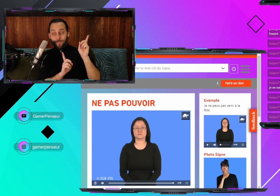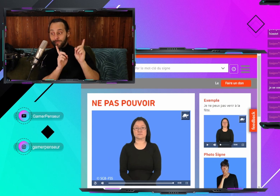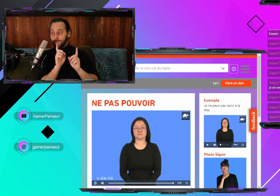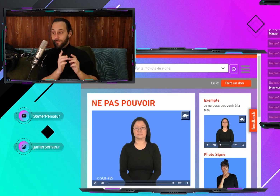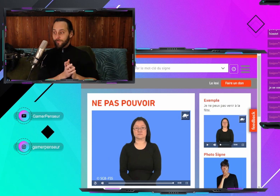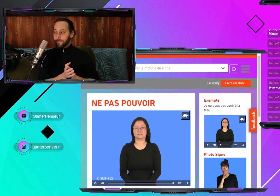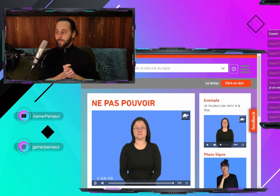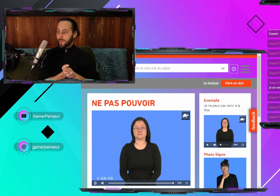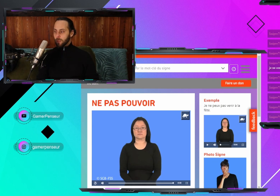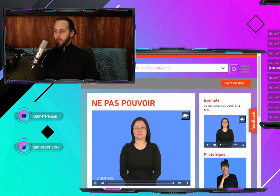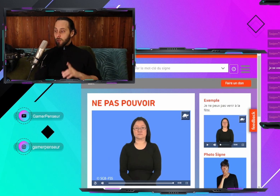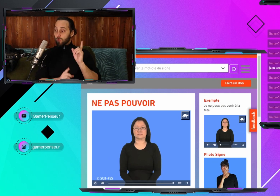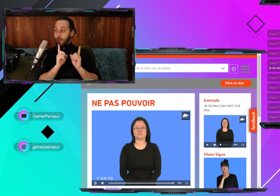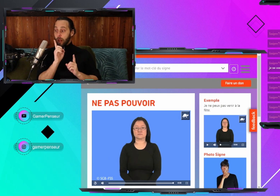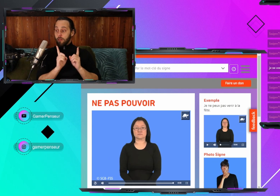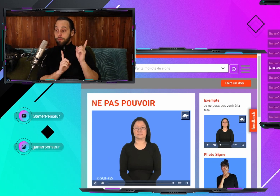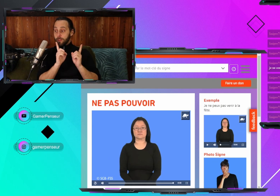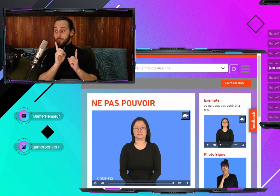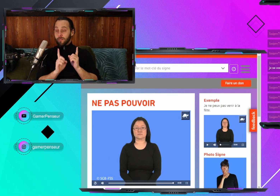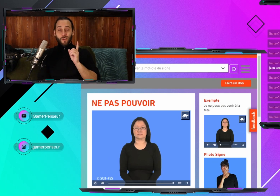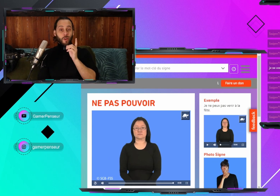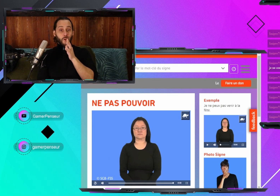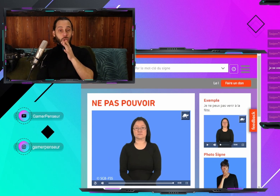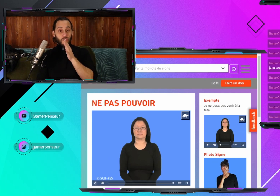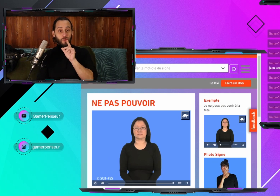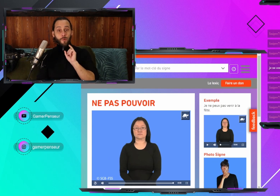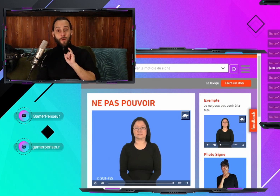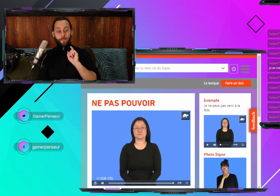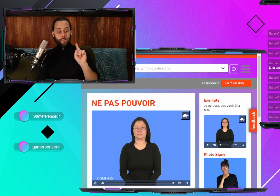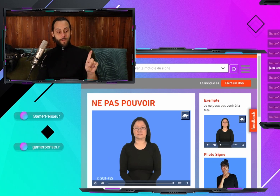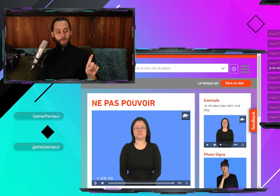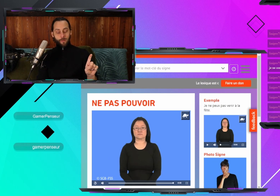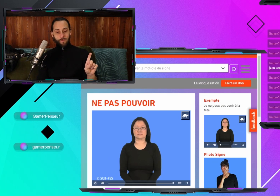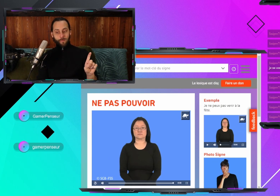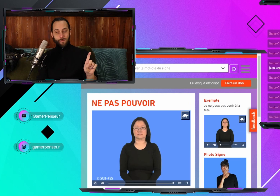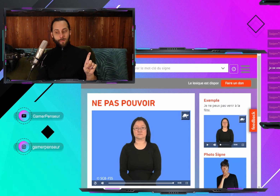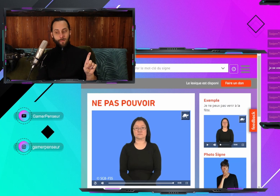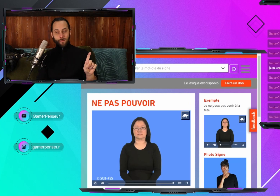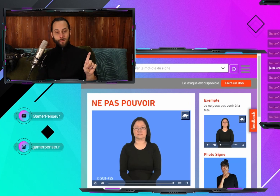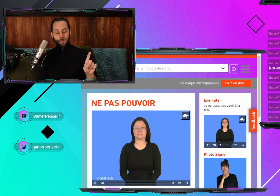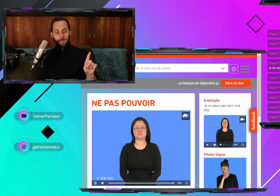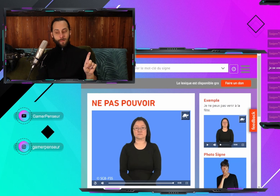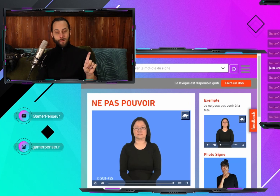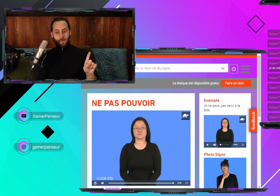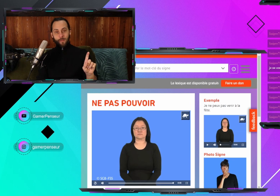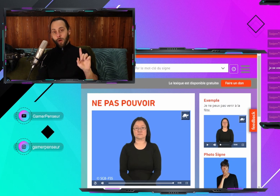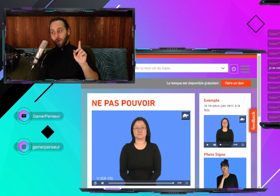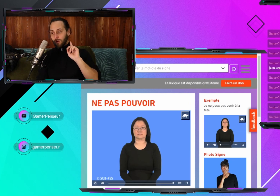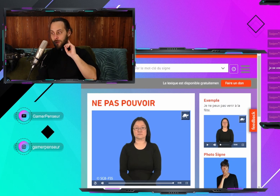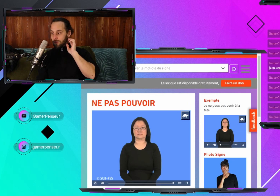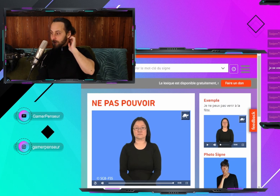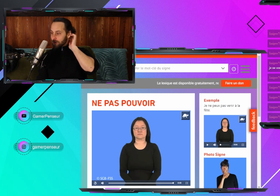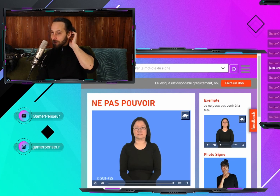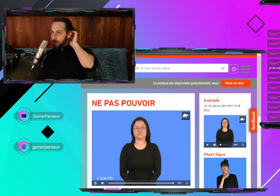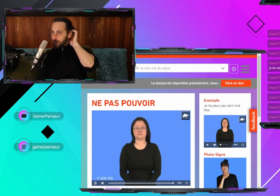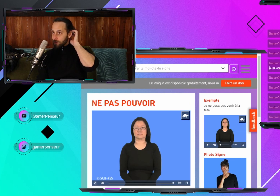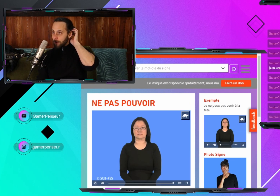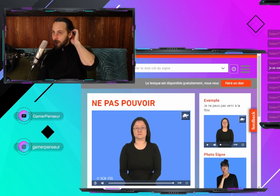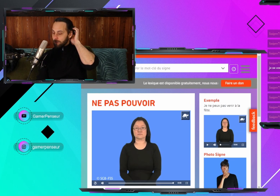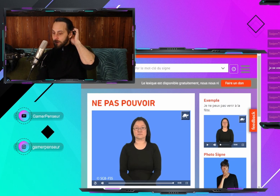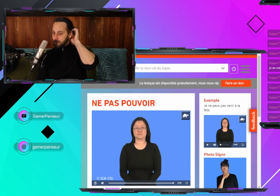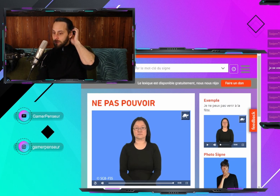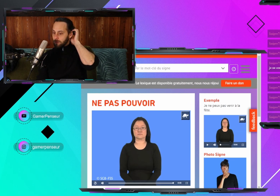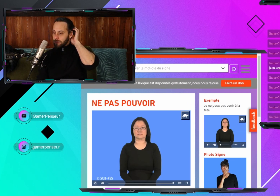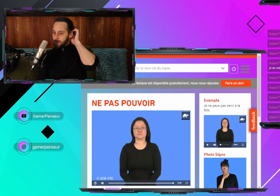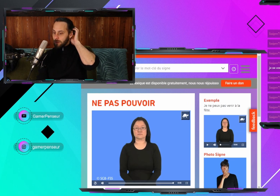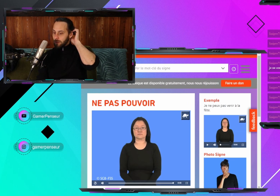fête. Donc, à la fête, je peux pas venir. C'est marrant, alors ouais, moi je mettrais je peux pas à